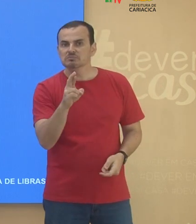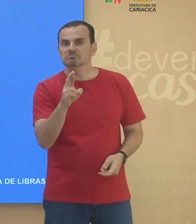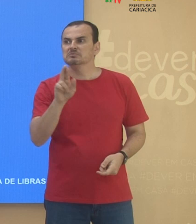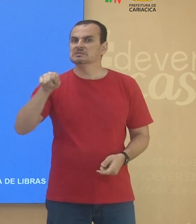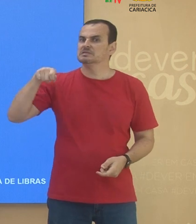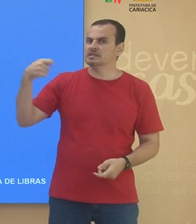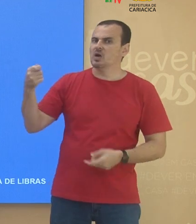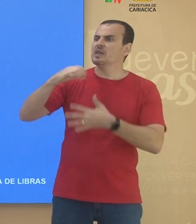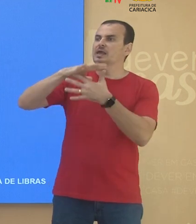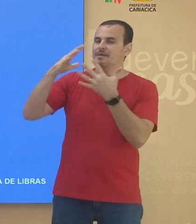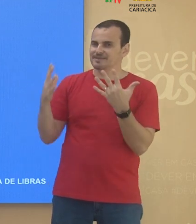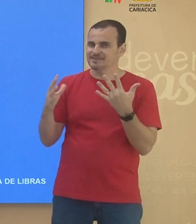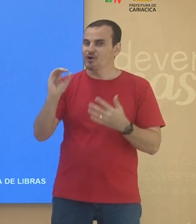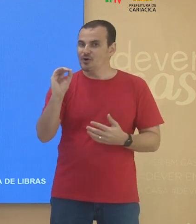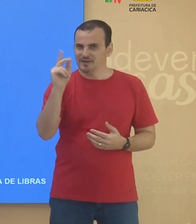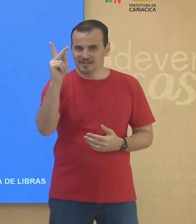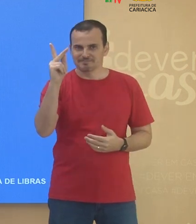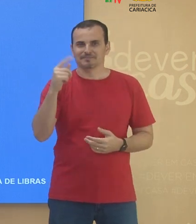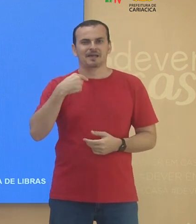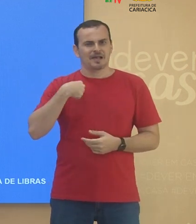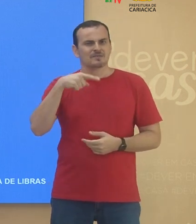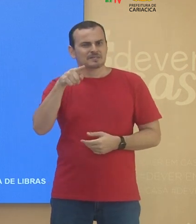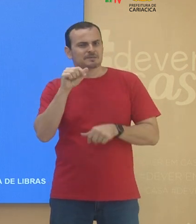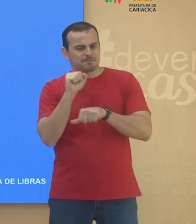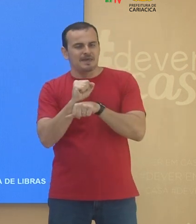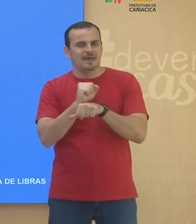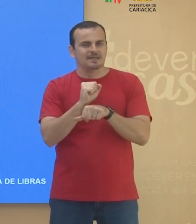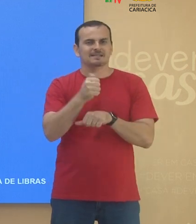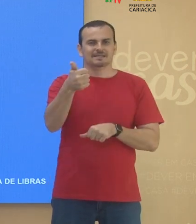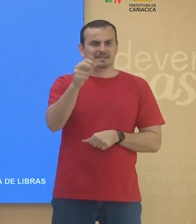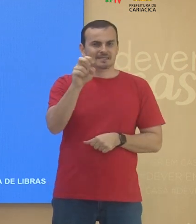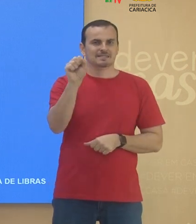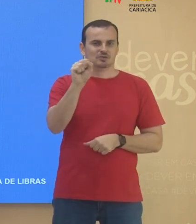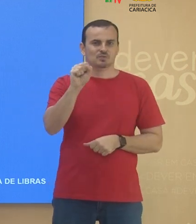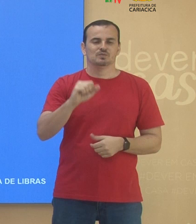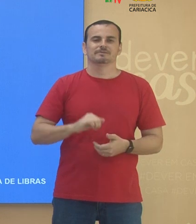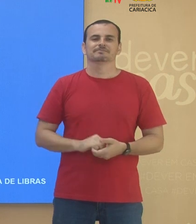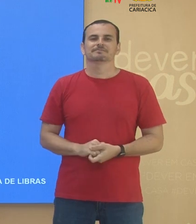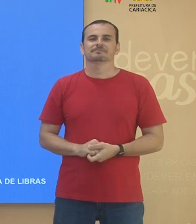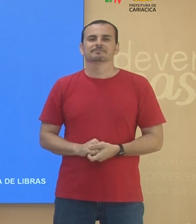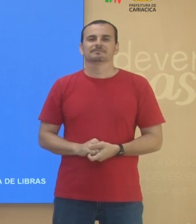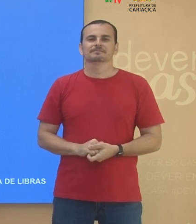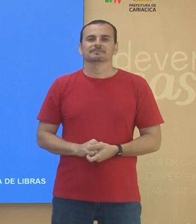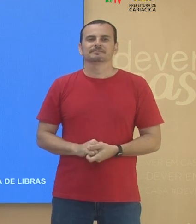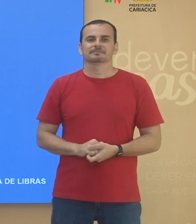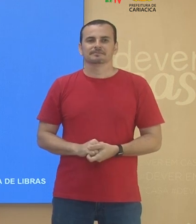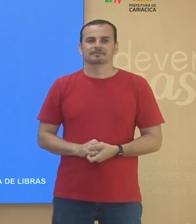Vocês irão responder o que eu estou sinalizando, ok? Eu irei esperar 15 segundos para